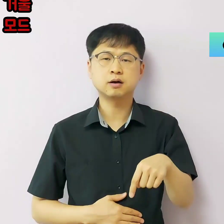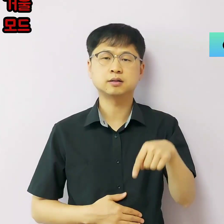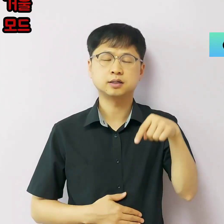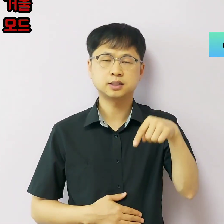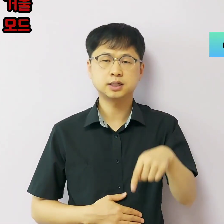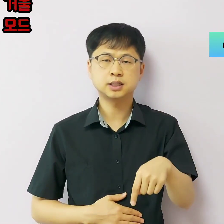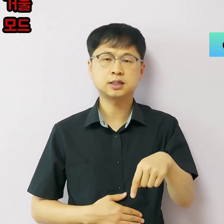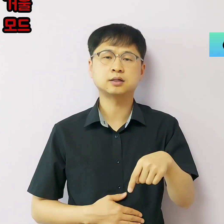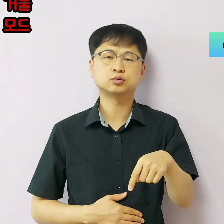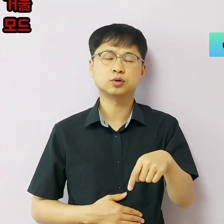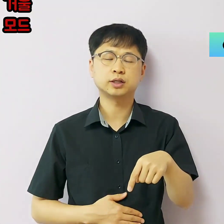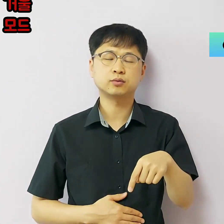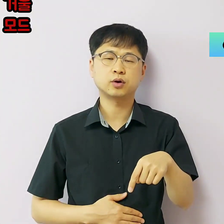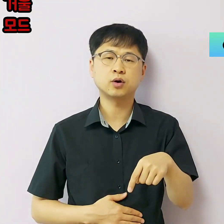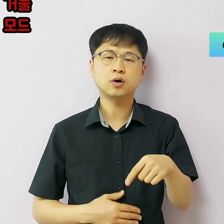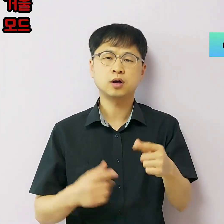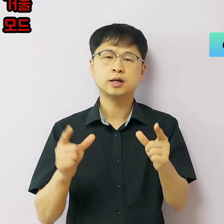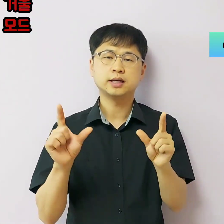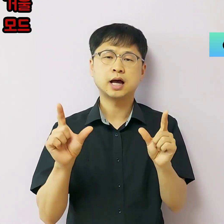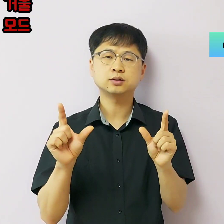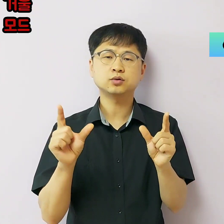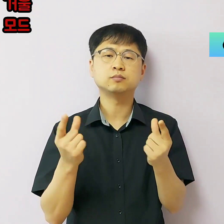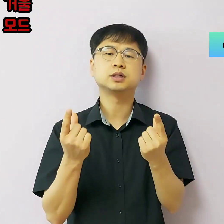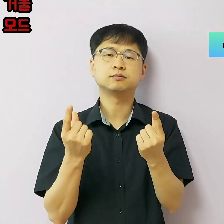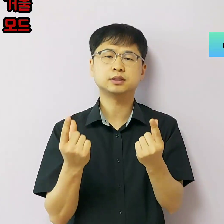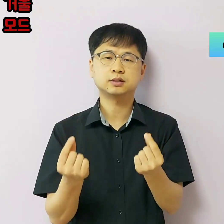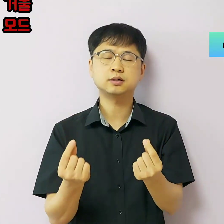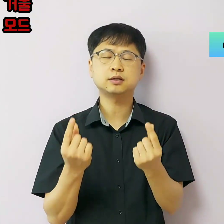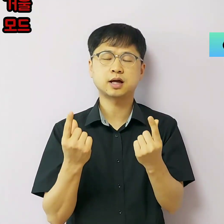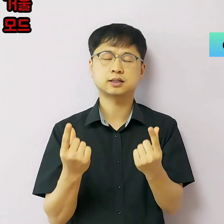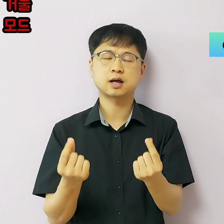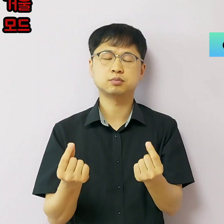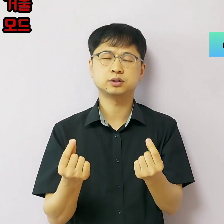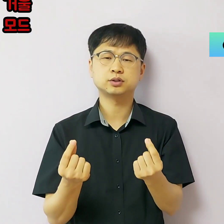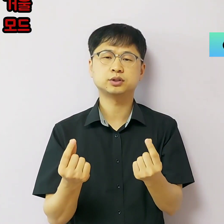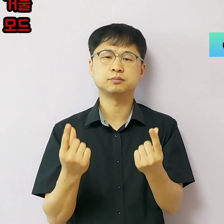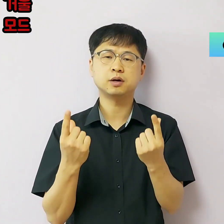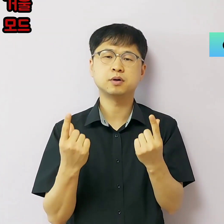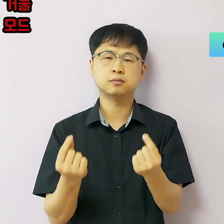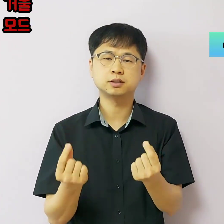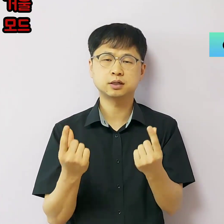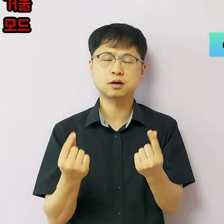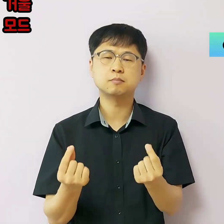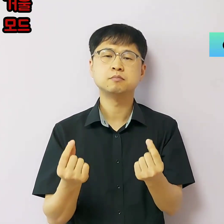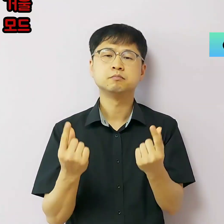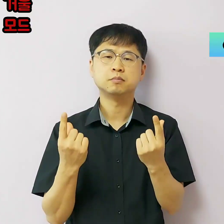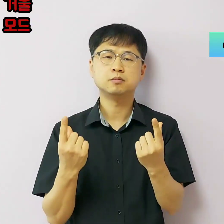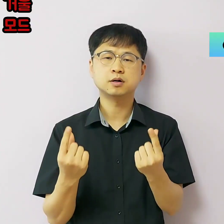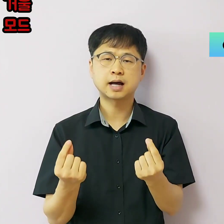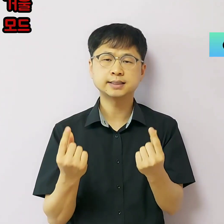이것, 이라는 수어가 되고요. 양손 엄지검지를 딱딱 부딪혀주시면 뭐뭐처럼, 뭐뭐